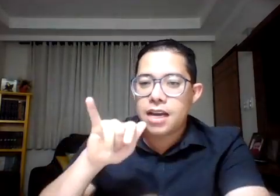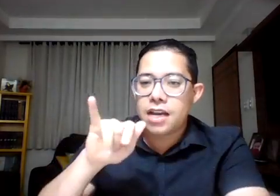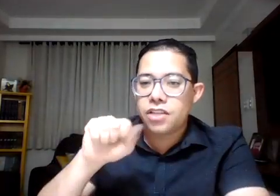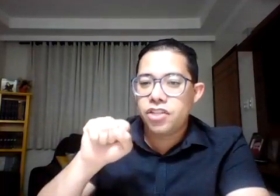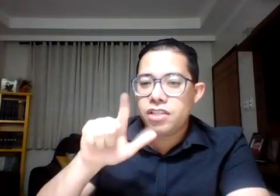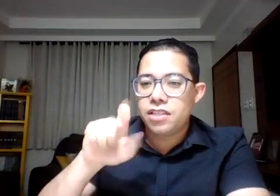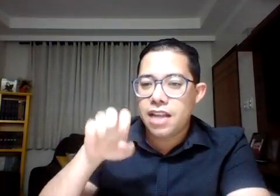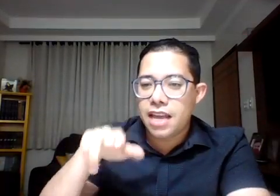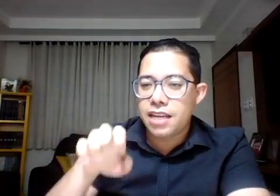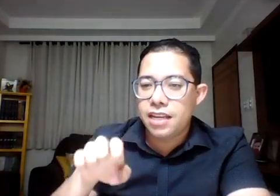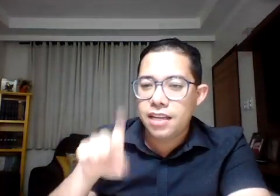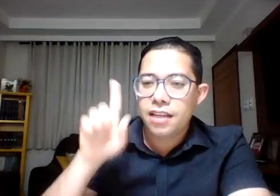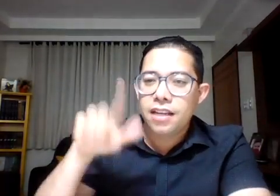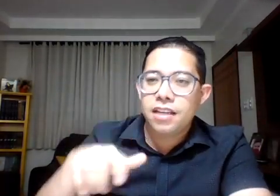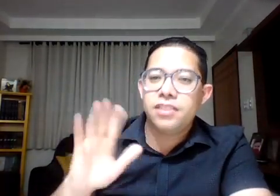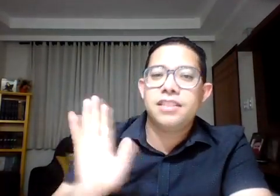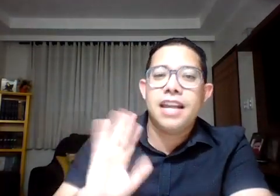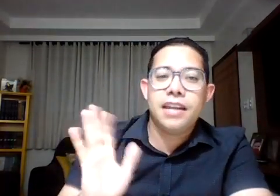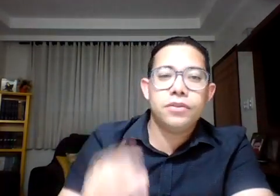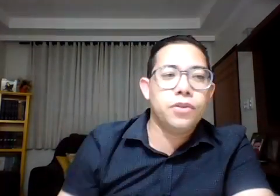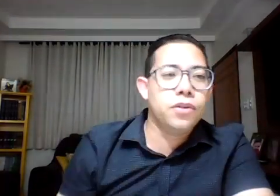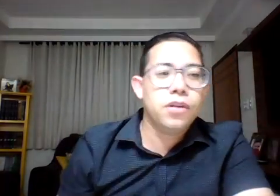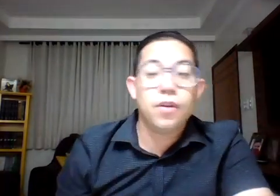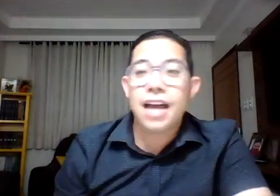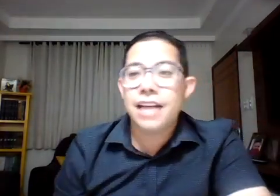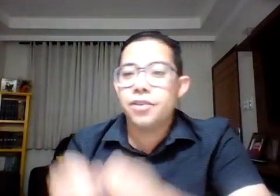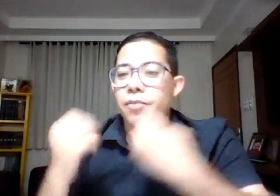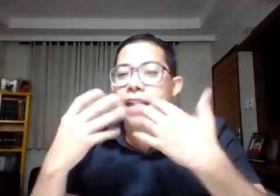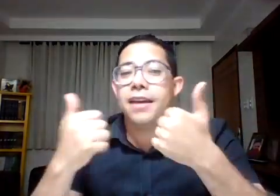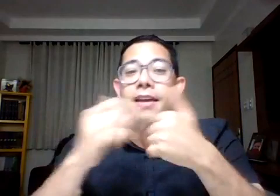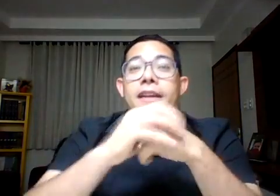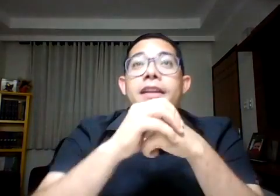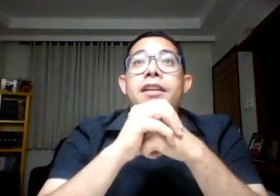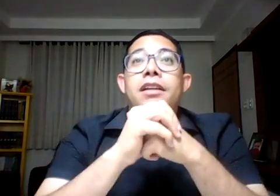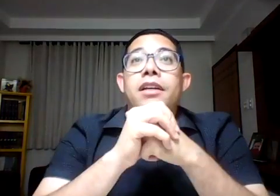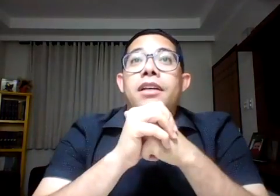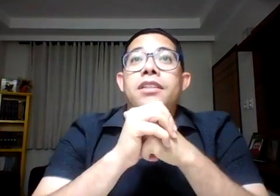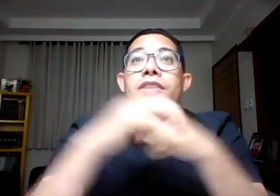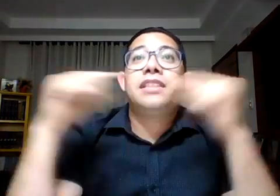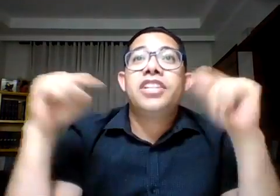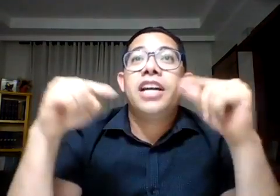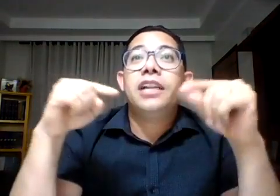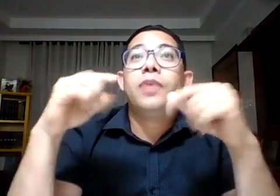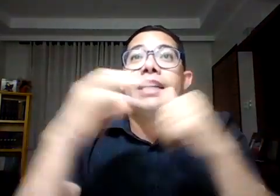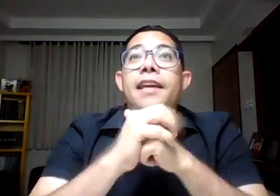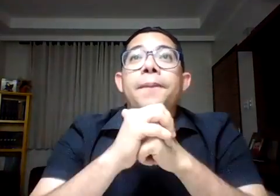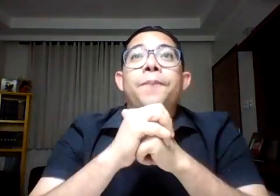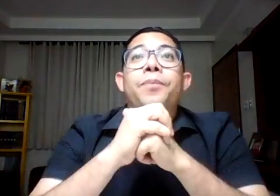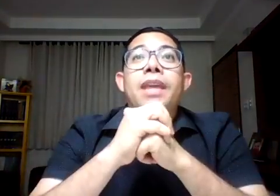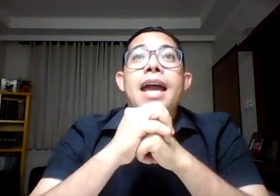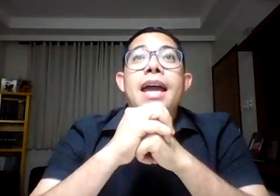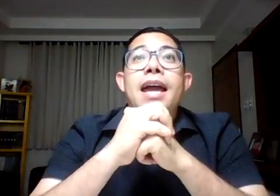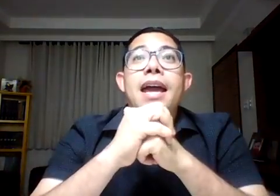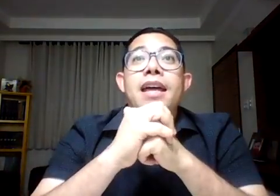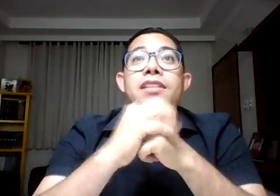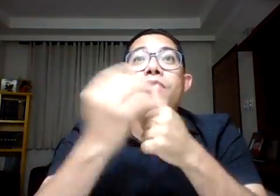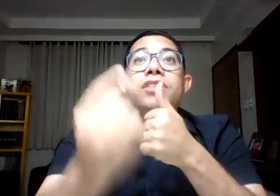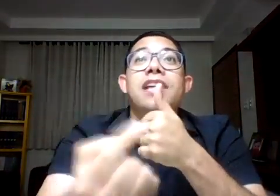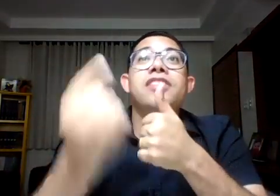a Gislene entrou. Olá, tudo bem? Se você está chegando aqui, se você